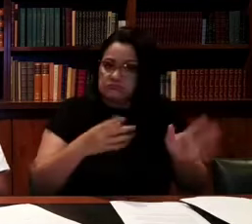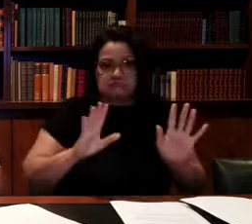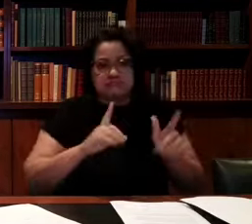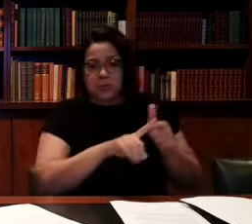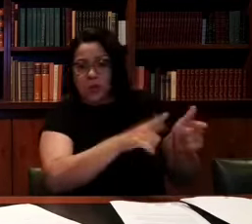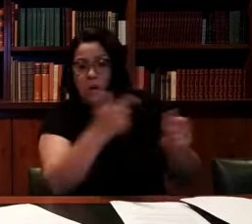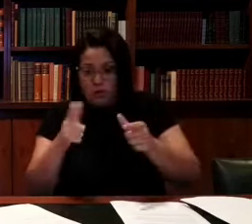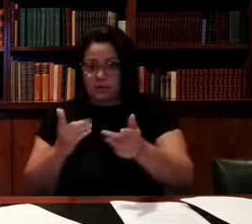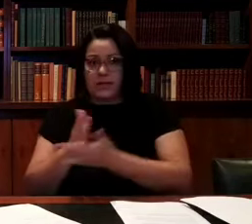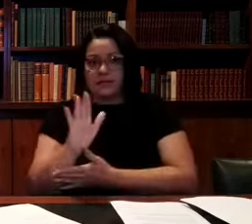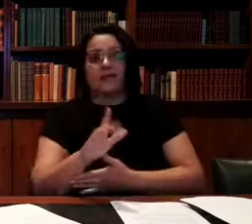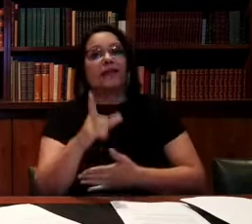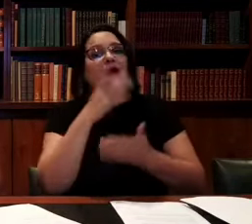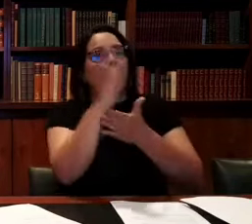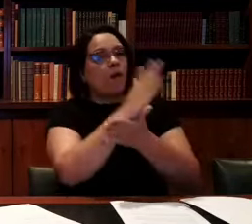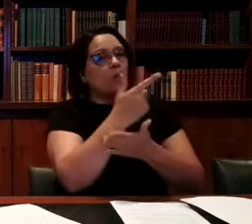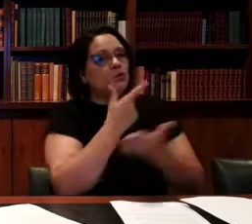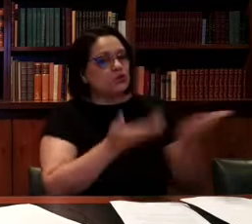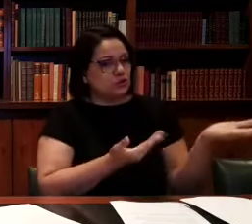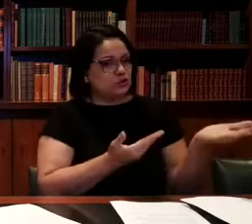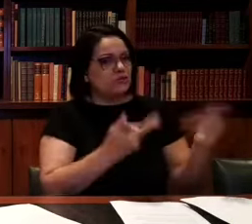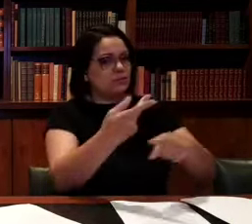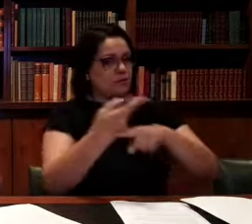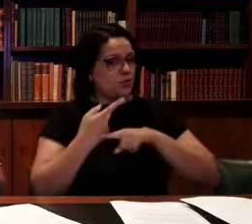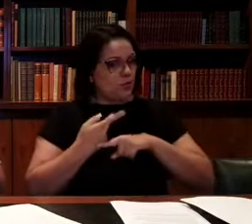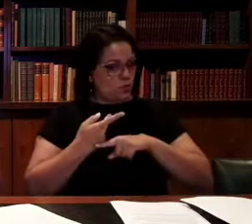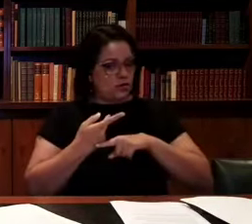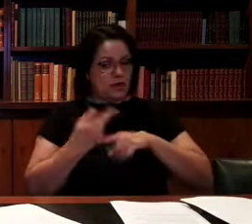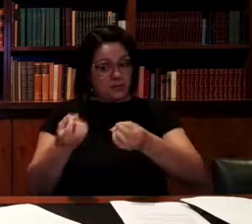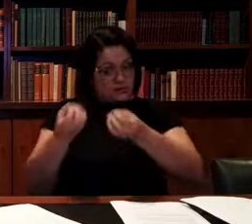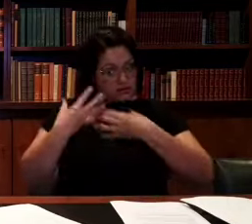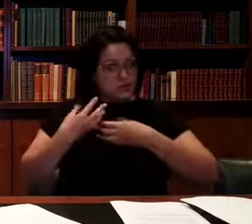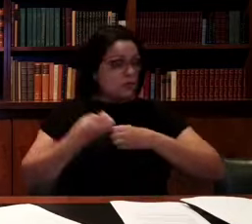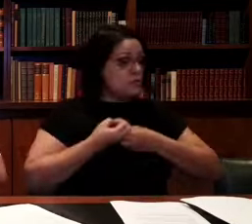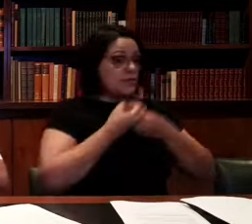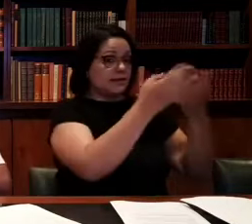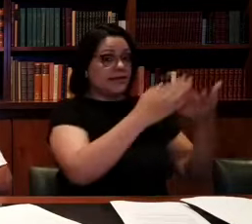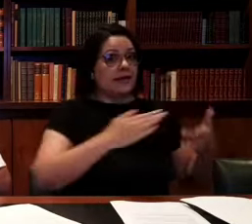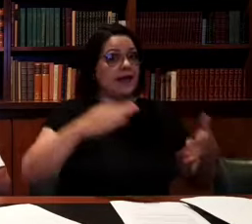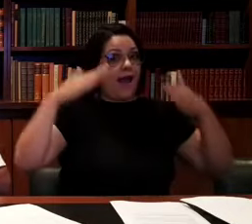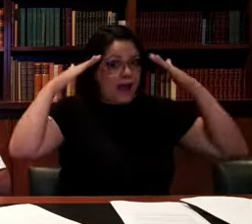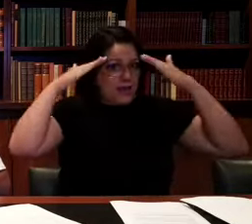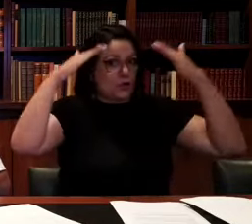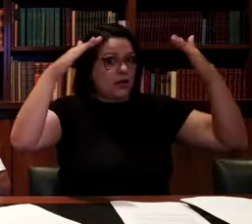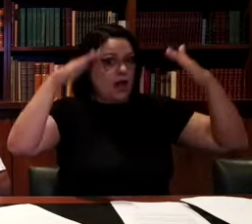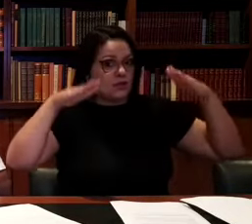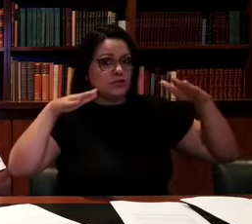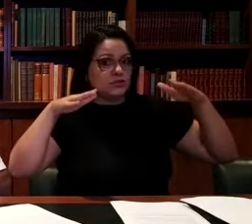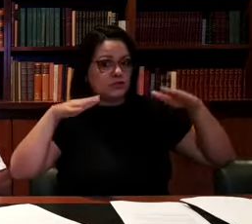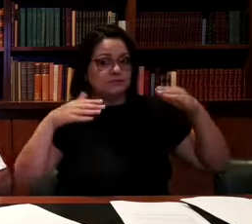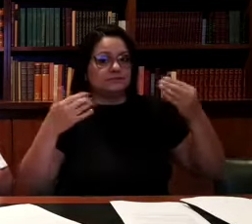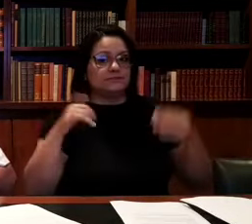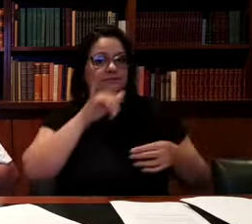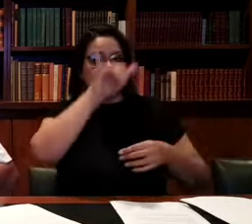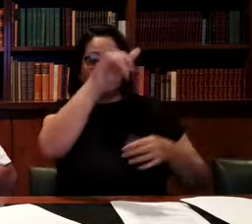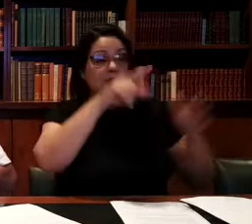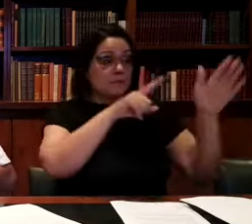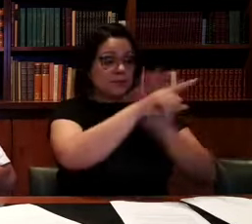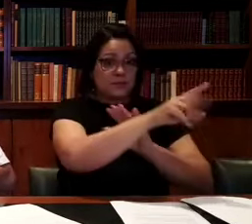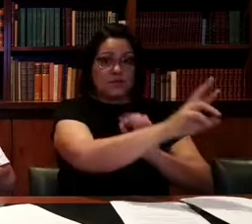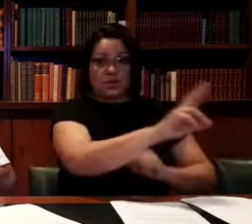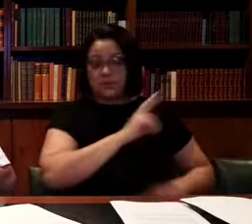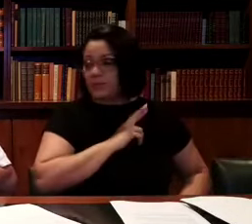Alguns alguns garotão em contato comigo eu já passei por comandando ela lógica Ele já respondeu Ele já respondeu aqui o comandante bermuda elas não